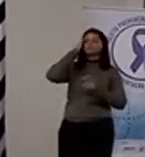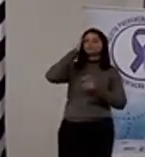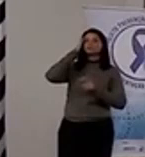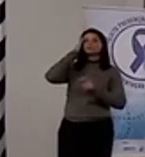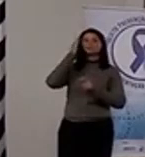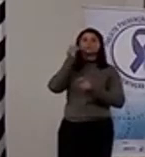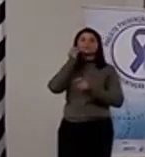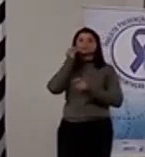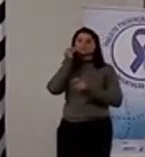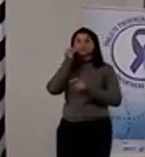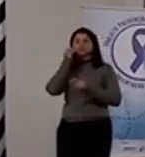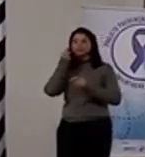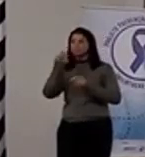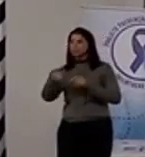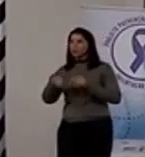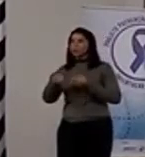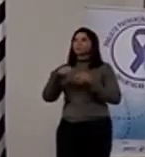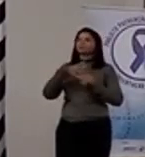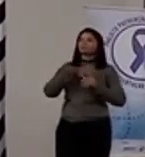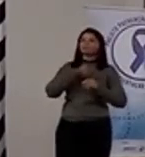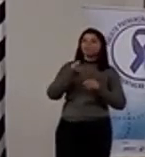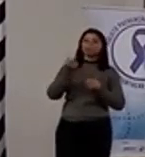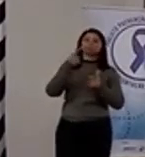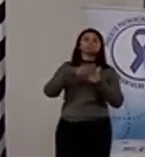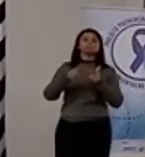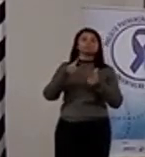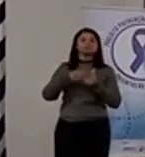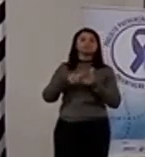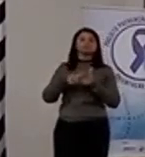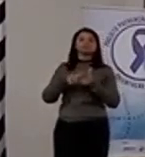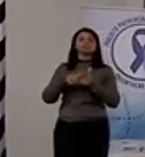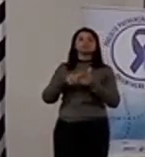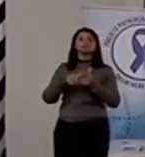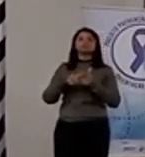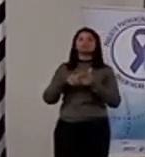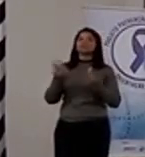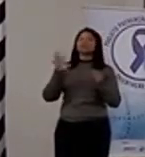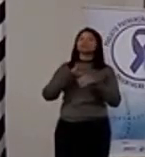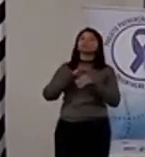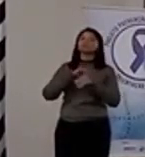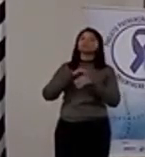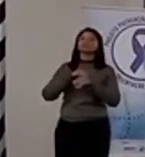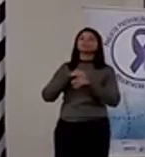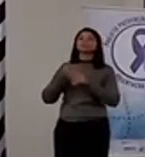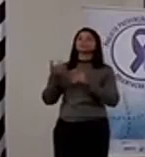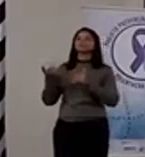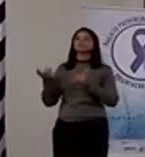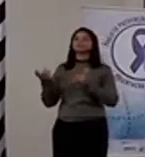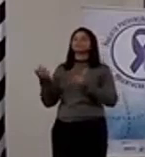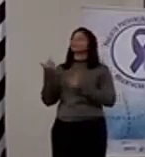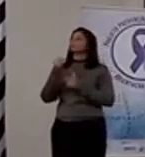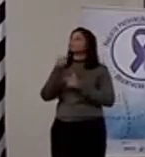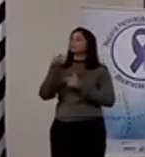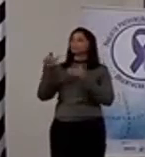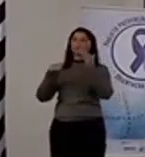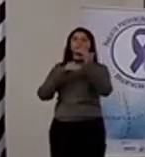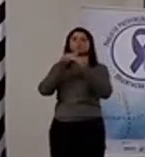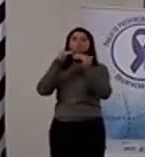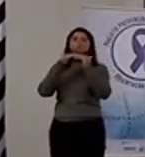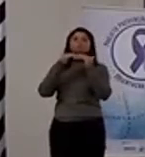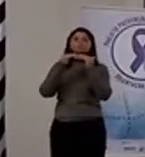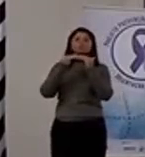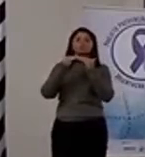você saber se pode ter um filho com algum problema, pronto, com alguma doença rara, certo? Aí não é compatível, não tem